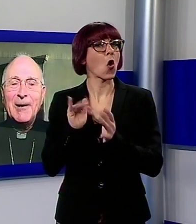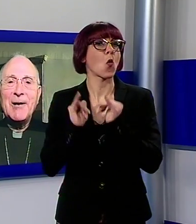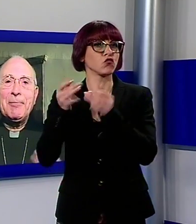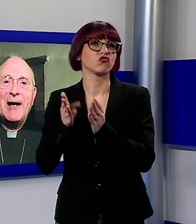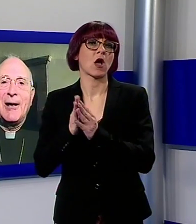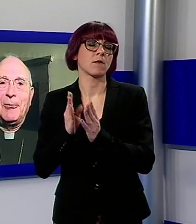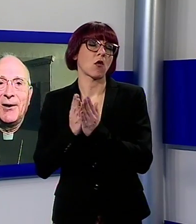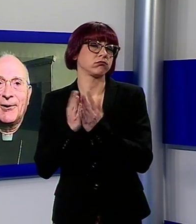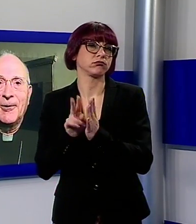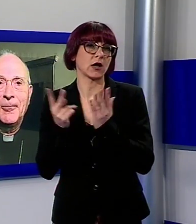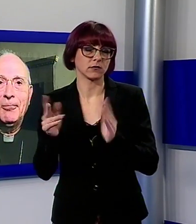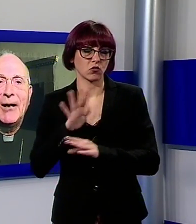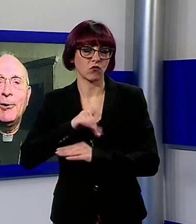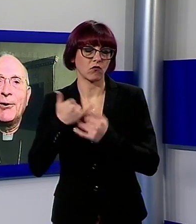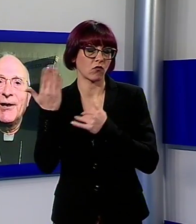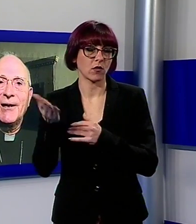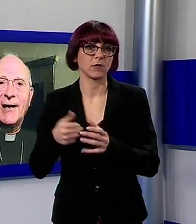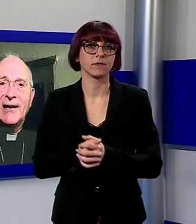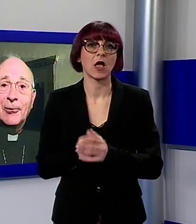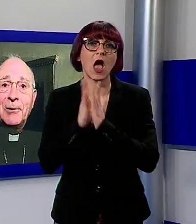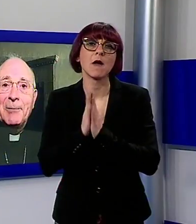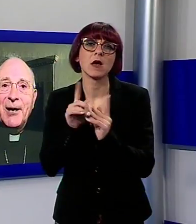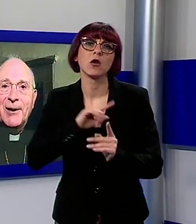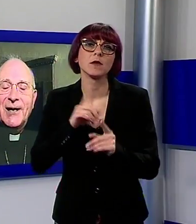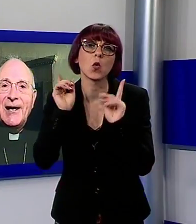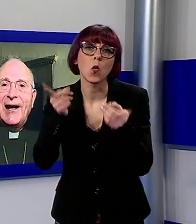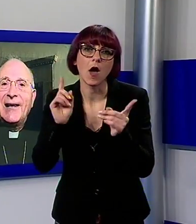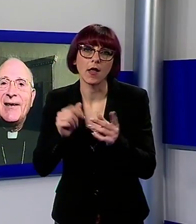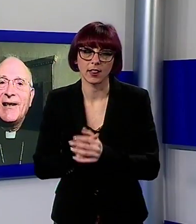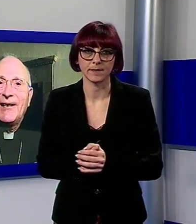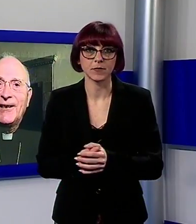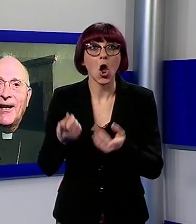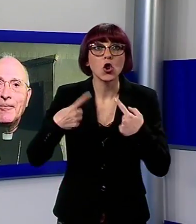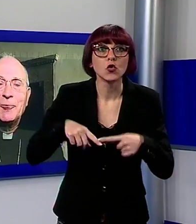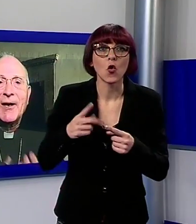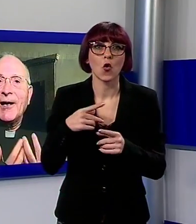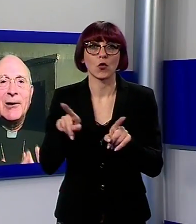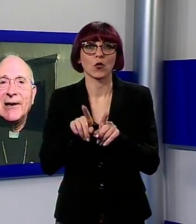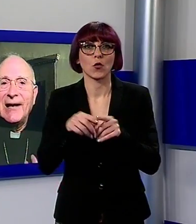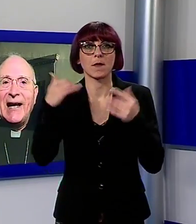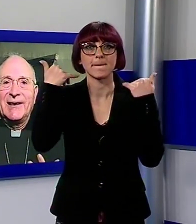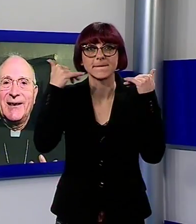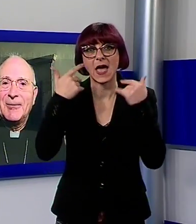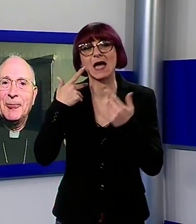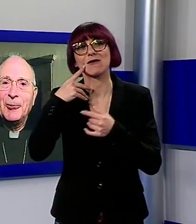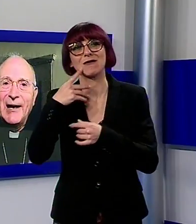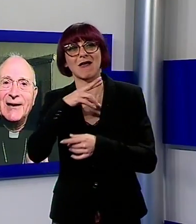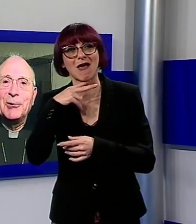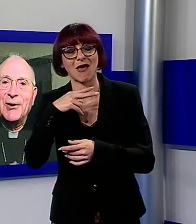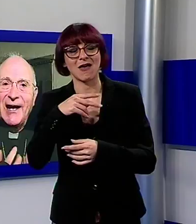mio appello è questo, ma noi, come la pecora, agli agnellini dà il latte, un latte